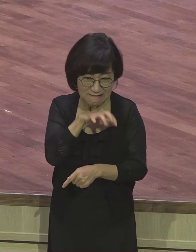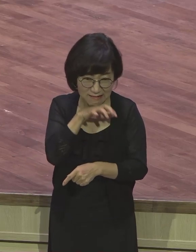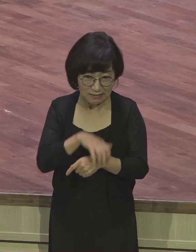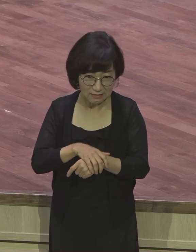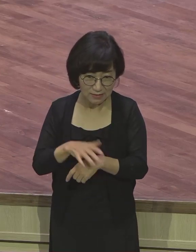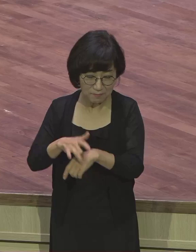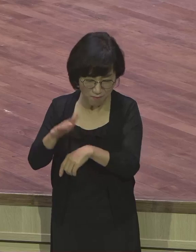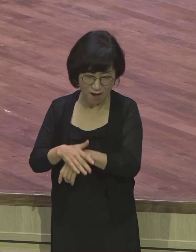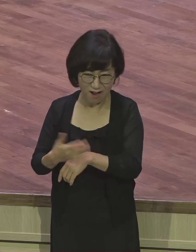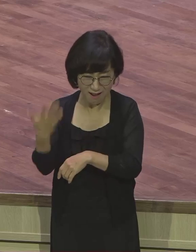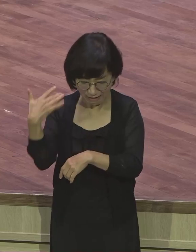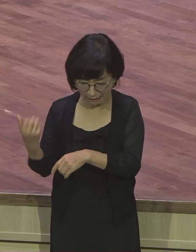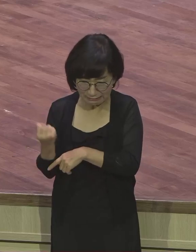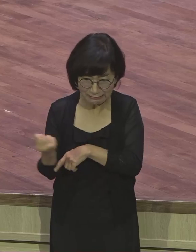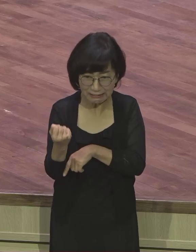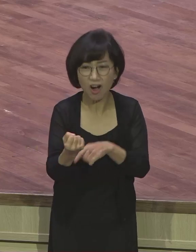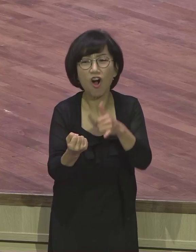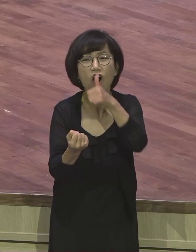분도 없습니다만은